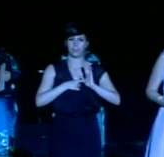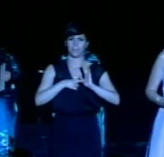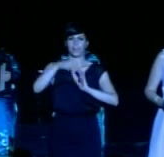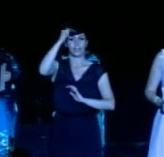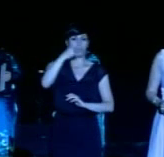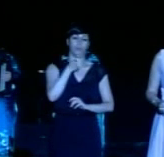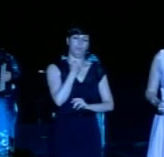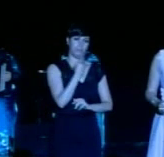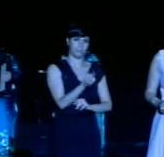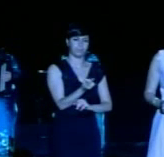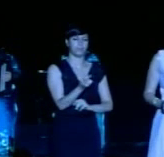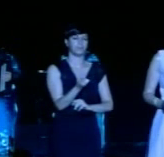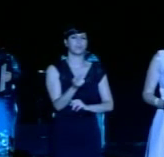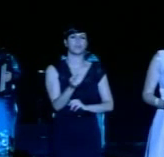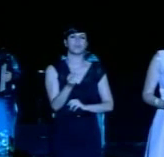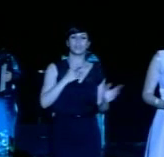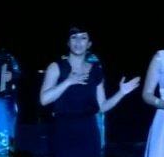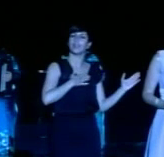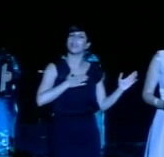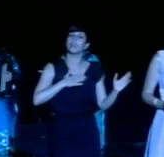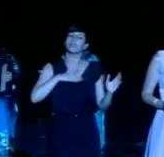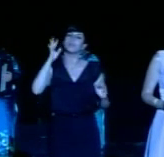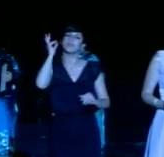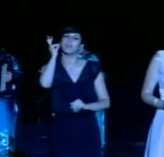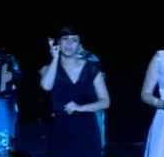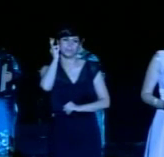en contraposición de estas danzas en las que las